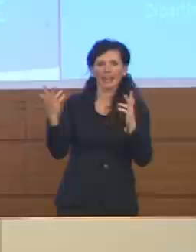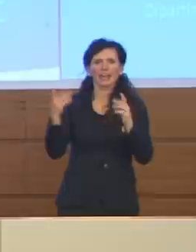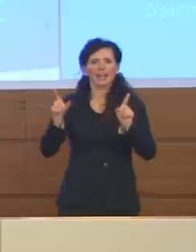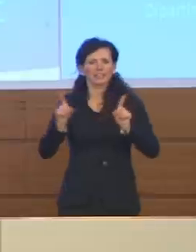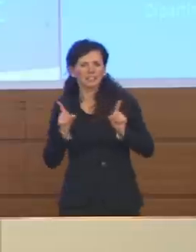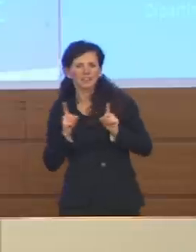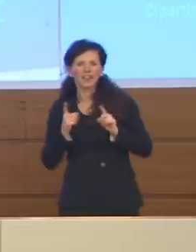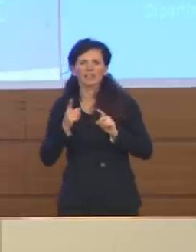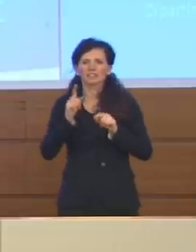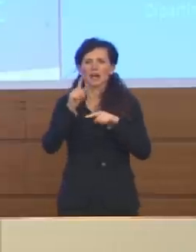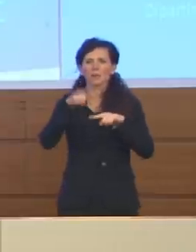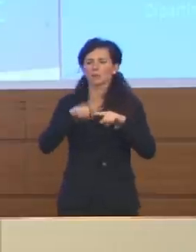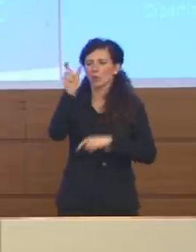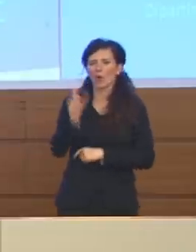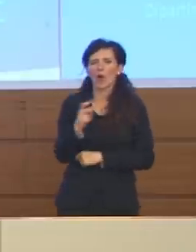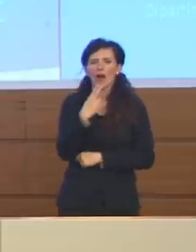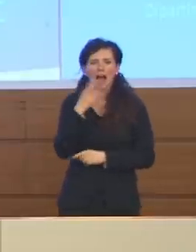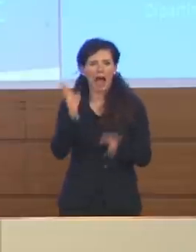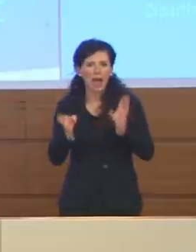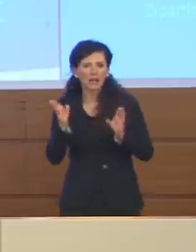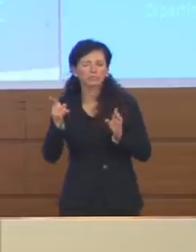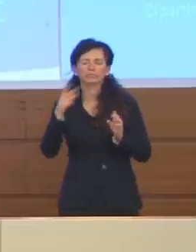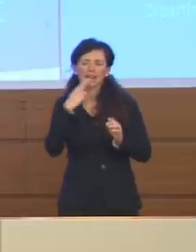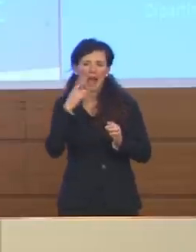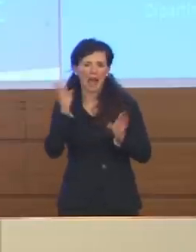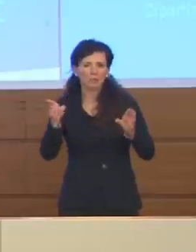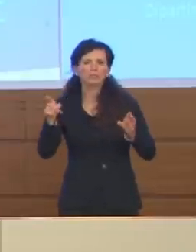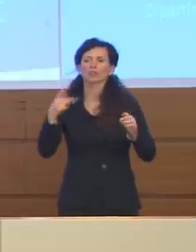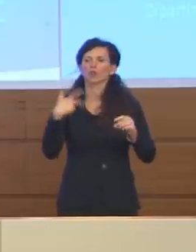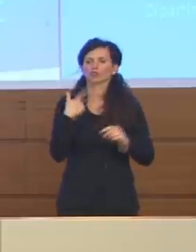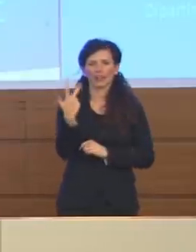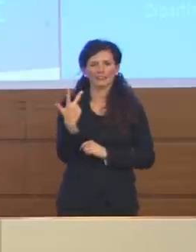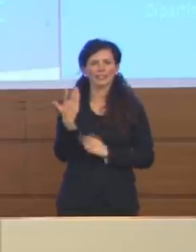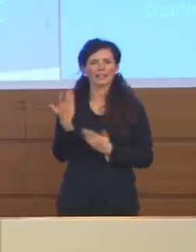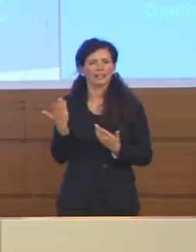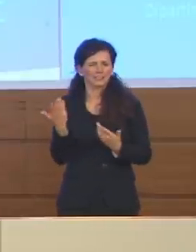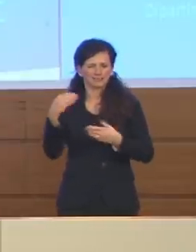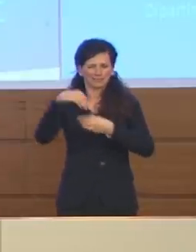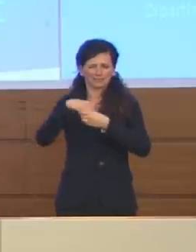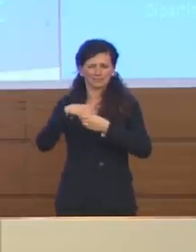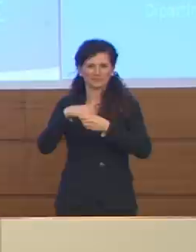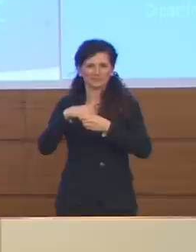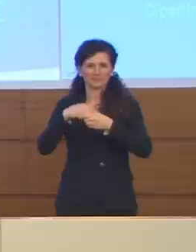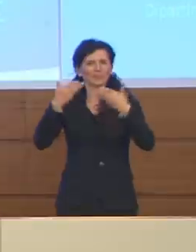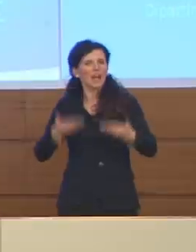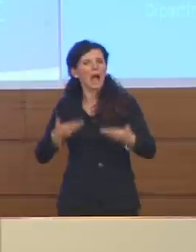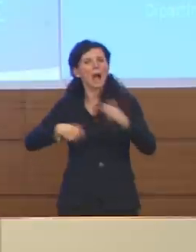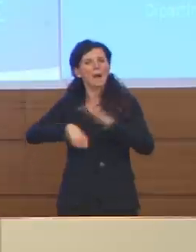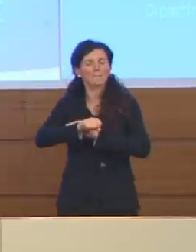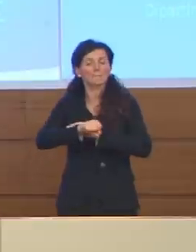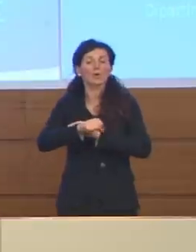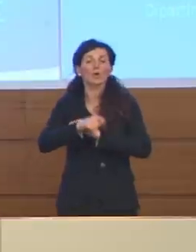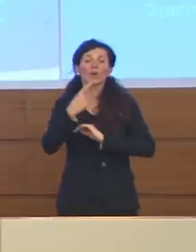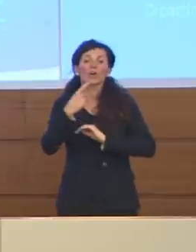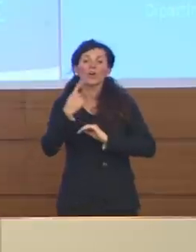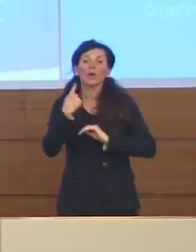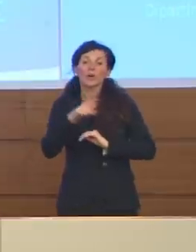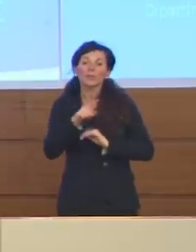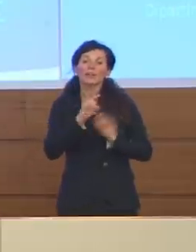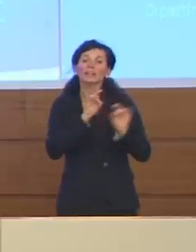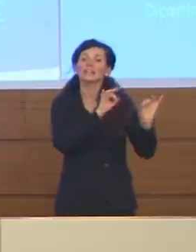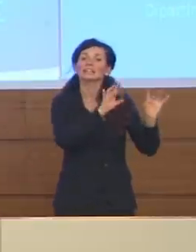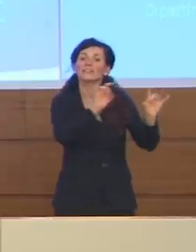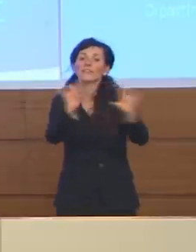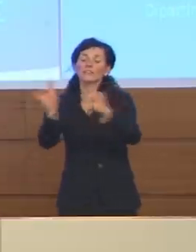per la diffusione appunto di salsa eccovi due anche qui ovviamente va fatta sempre